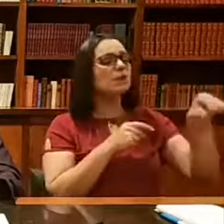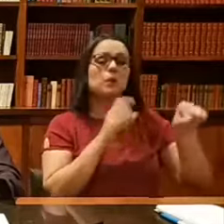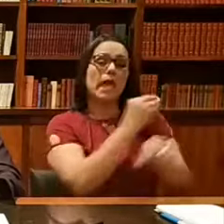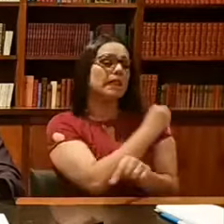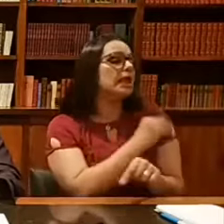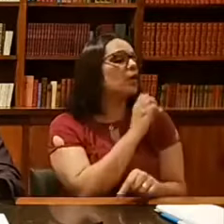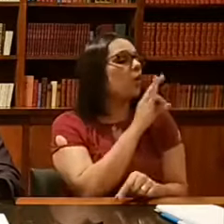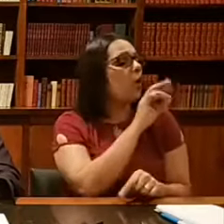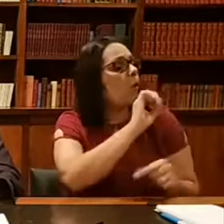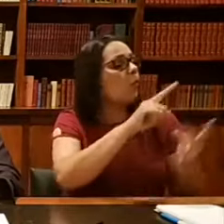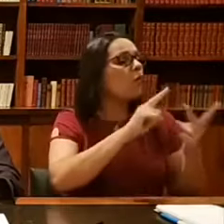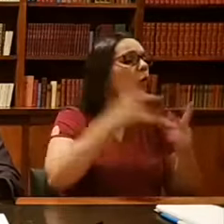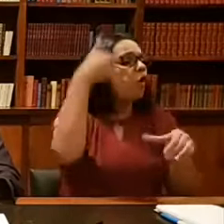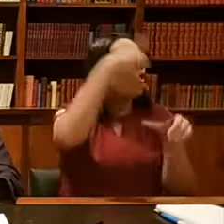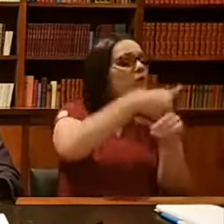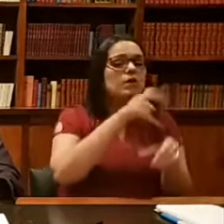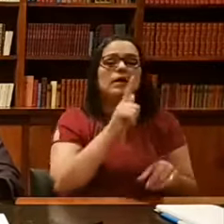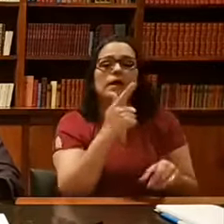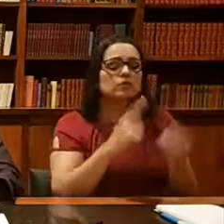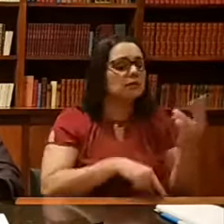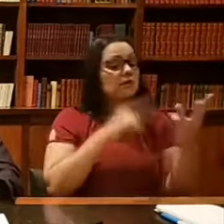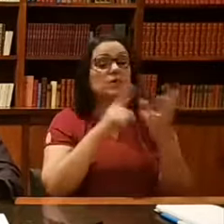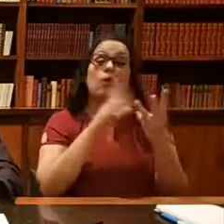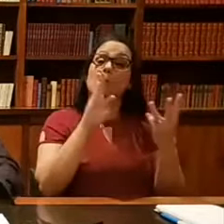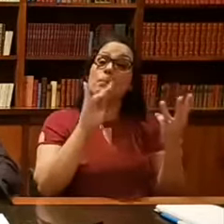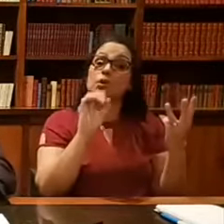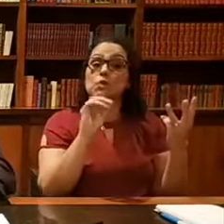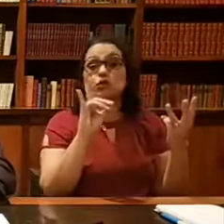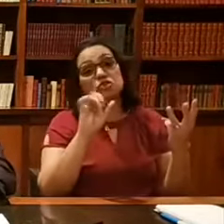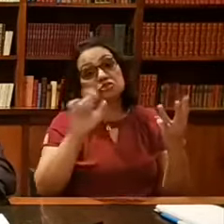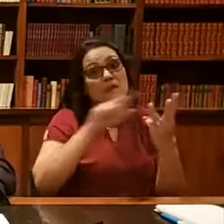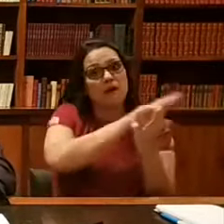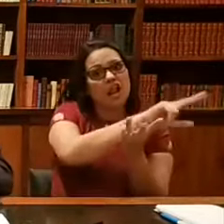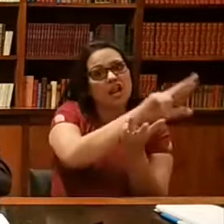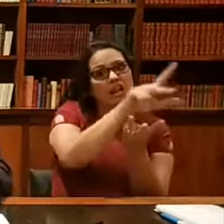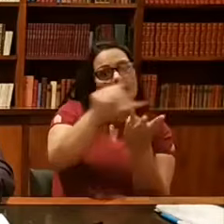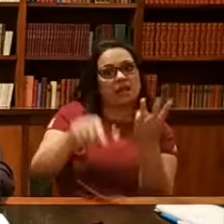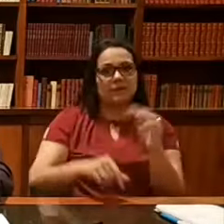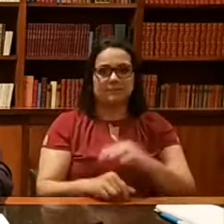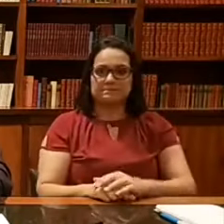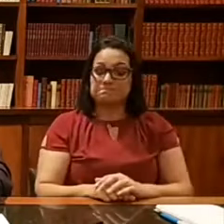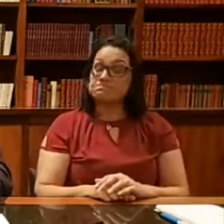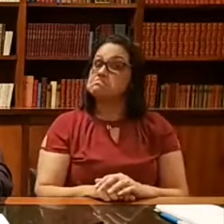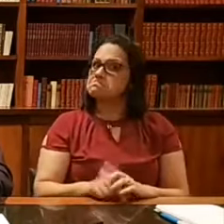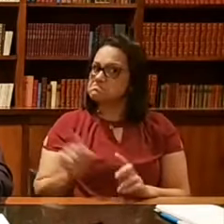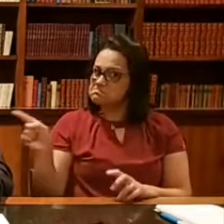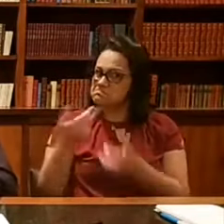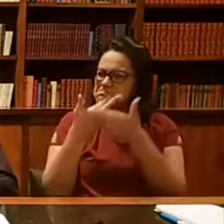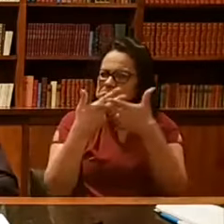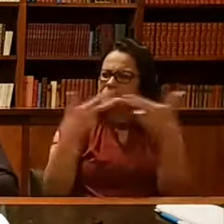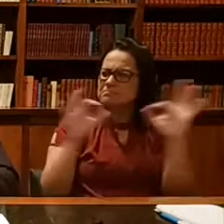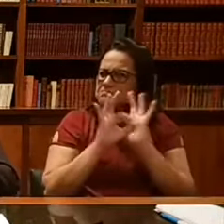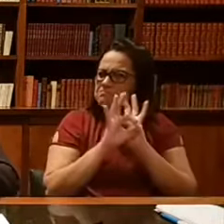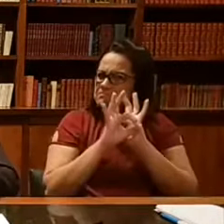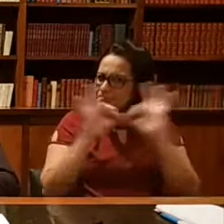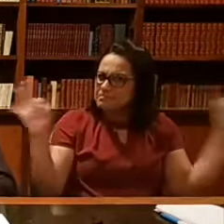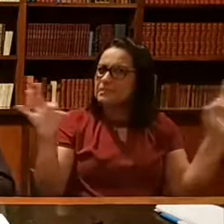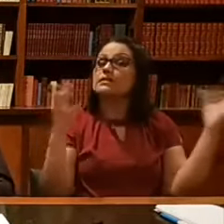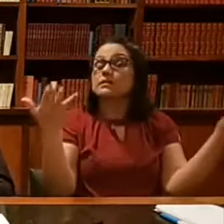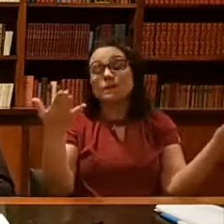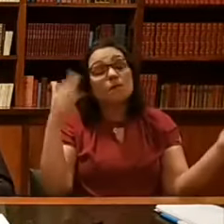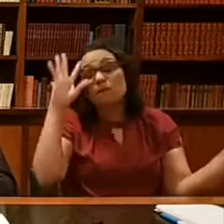ou pode pôr a gasolina. É a mesma coisa com o biodiesel. Uma excelente notícia. Tá? Só que o Brasil está